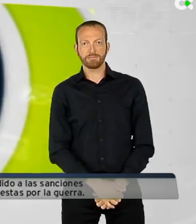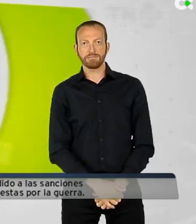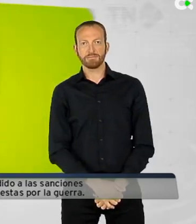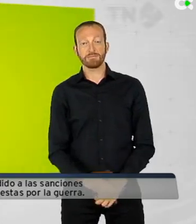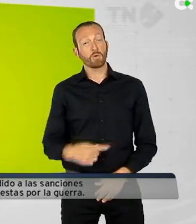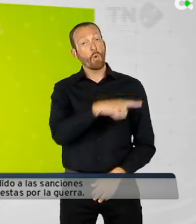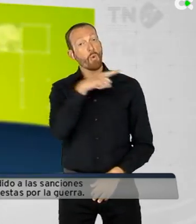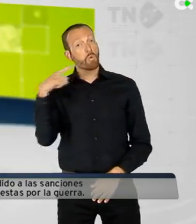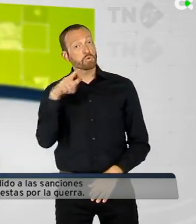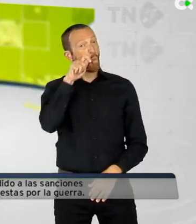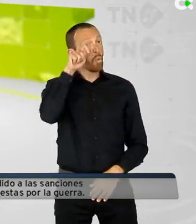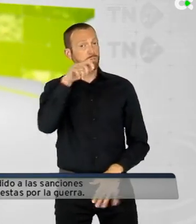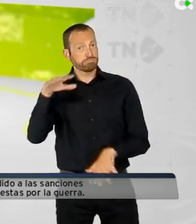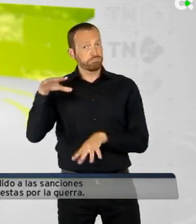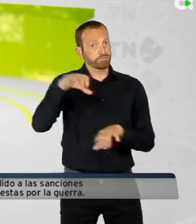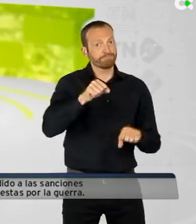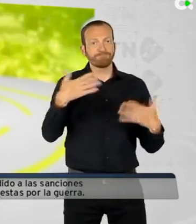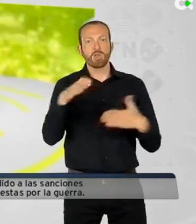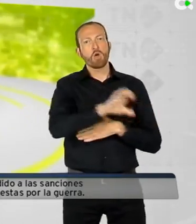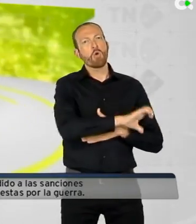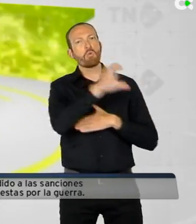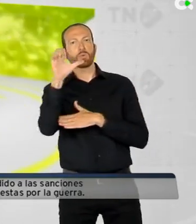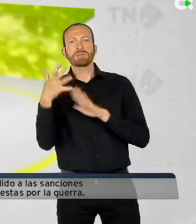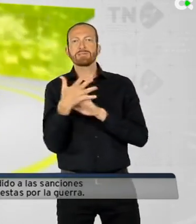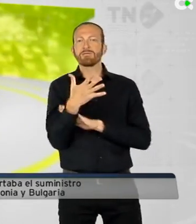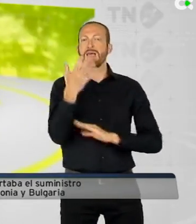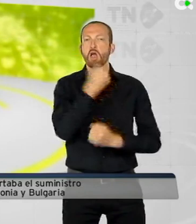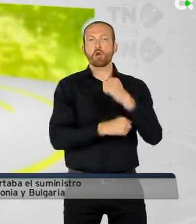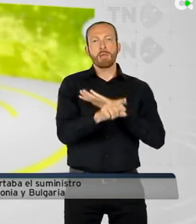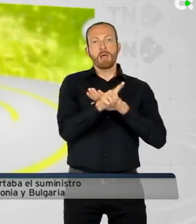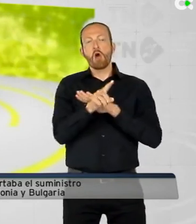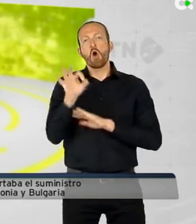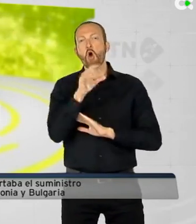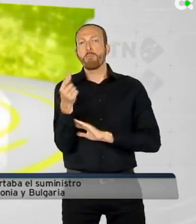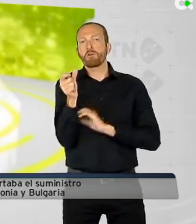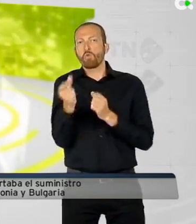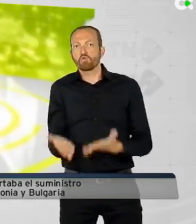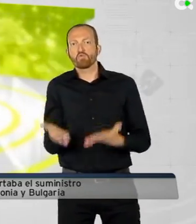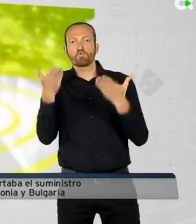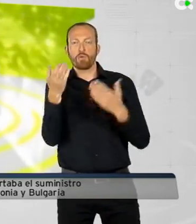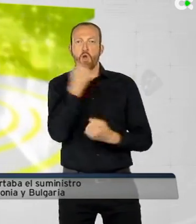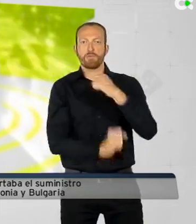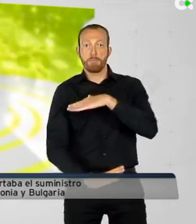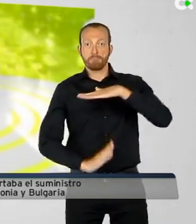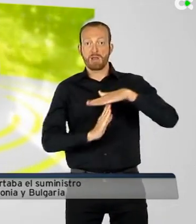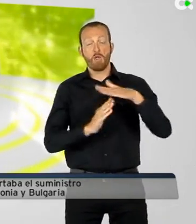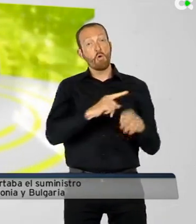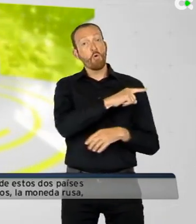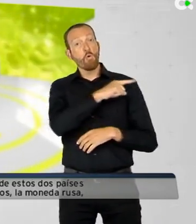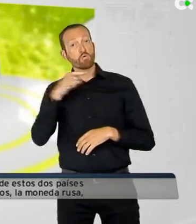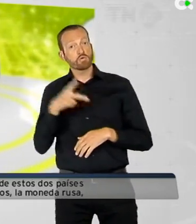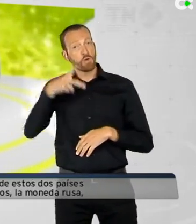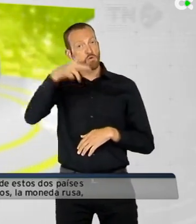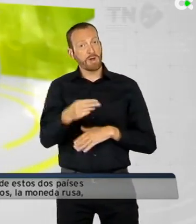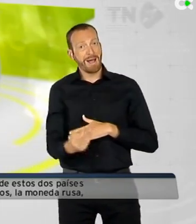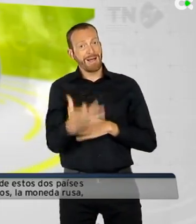La invasión rusa en Ucrania conduce a Europa a una recesión o a la estanflación. Esta semana Rusia ha cortado el suministro